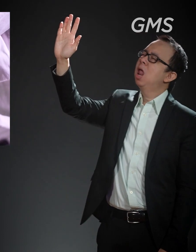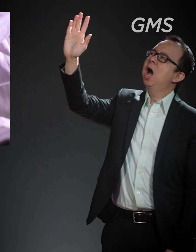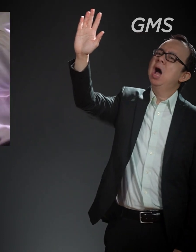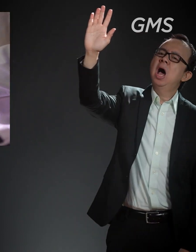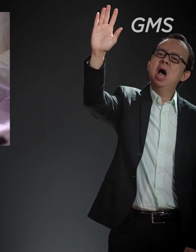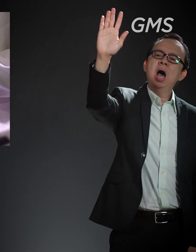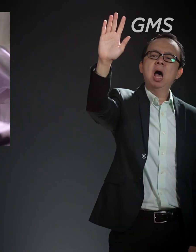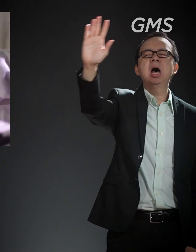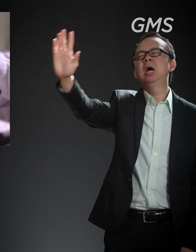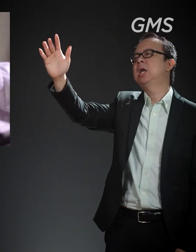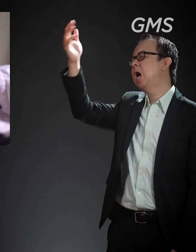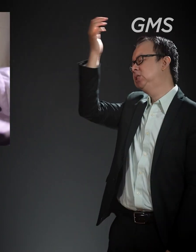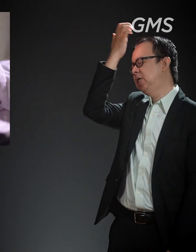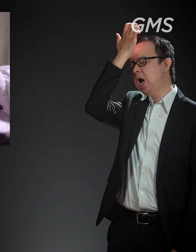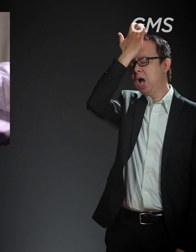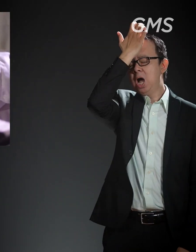Kaulah